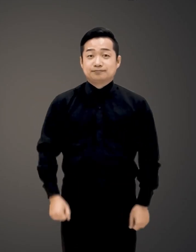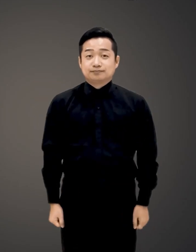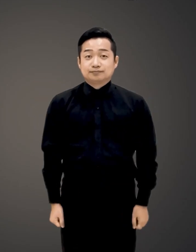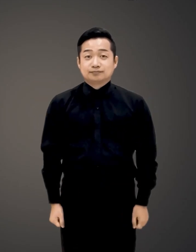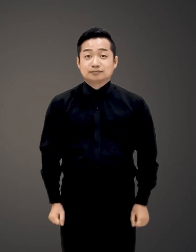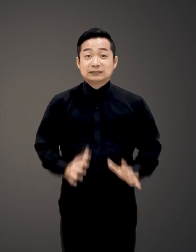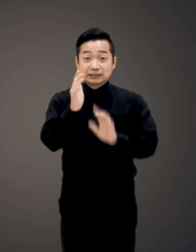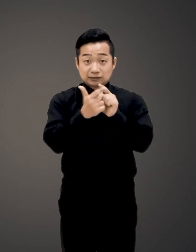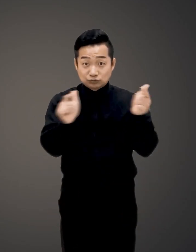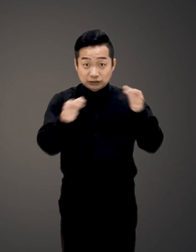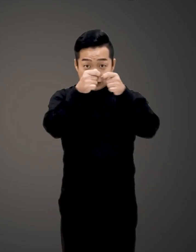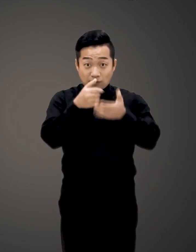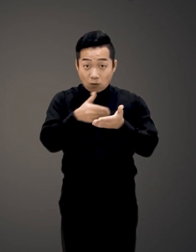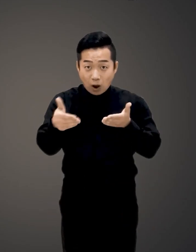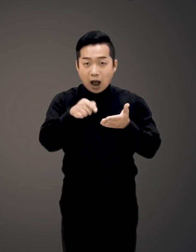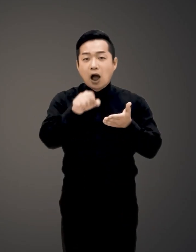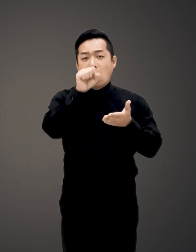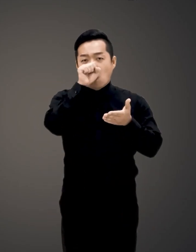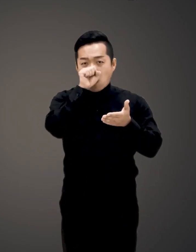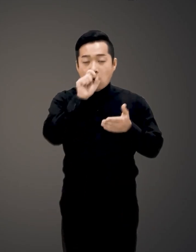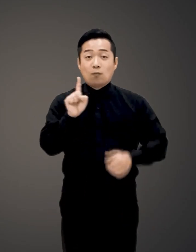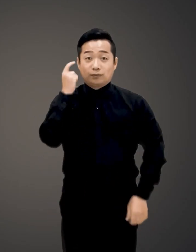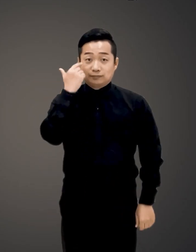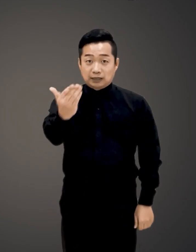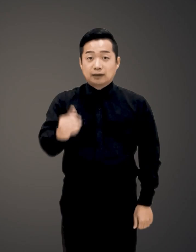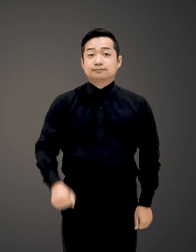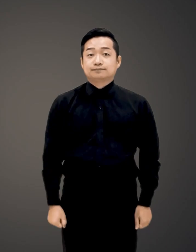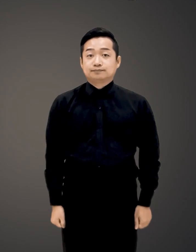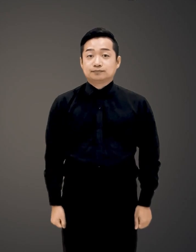하고 싶다. 식물 세밀화의 장점.